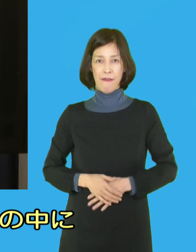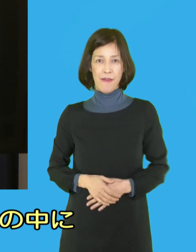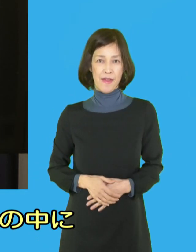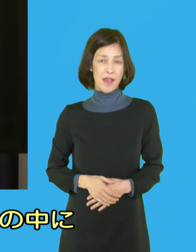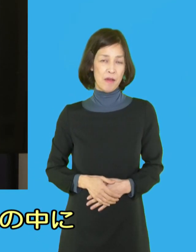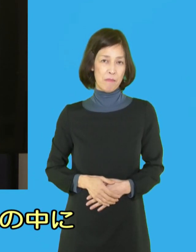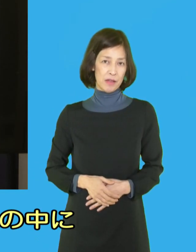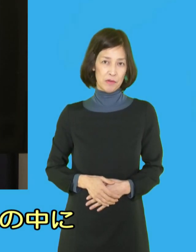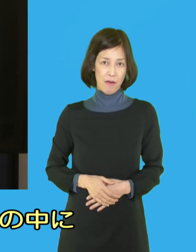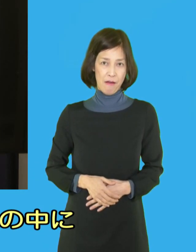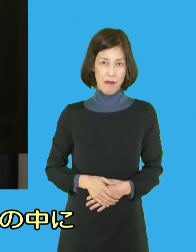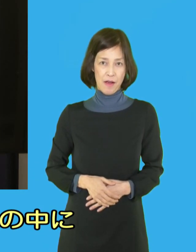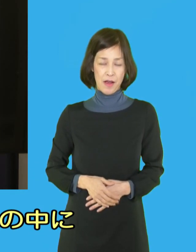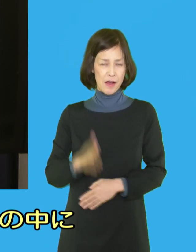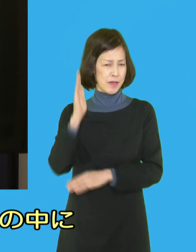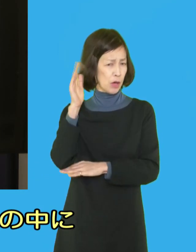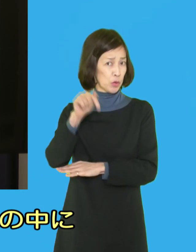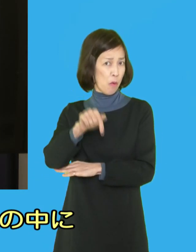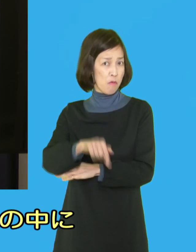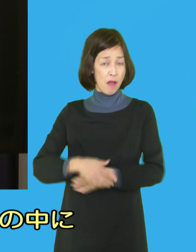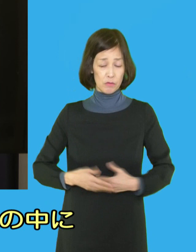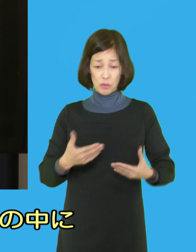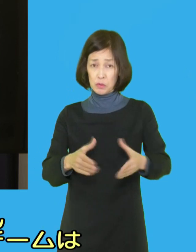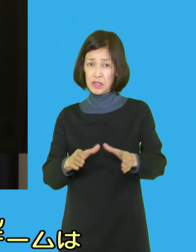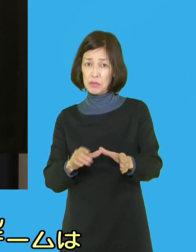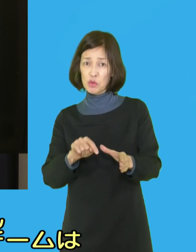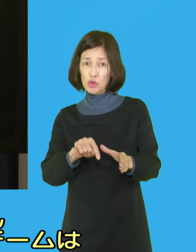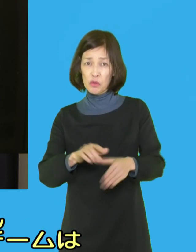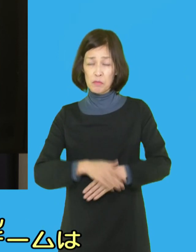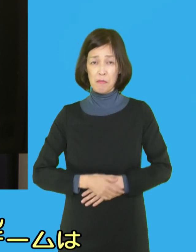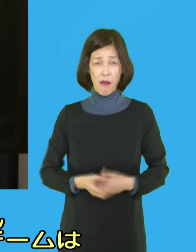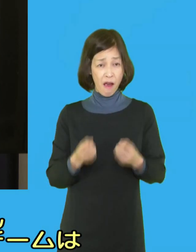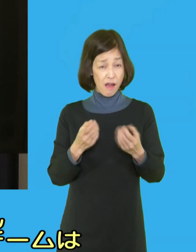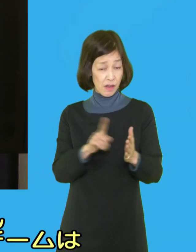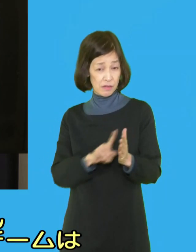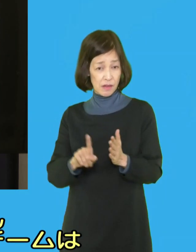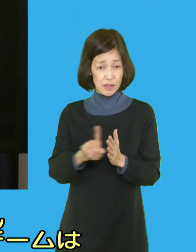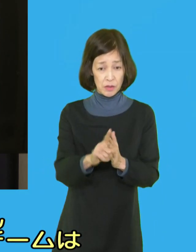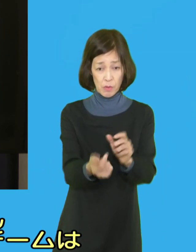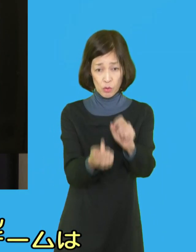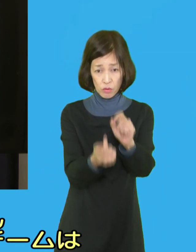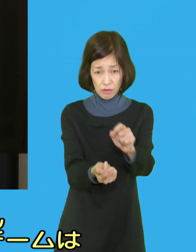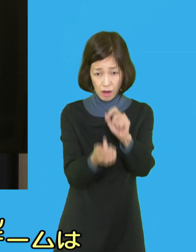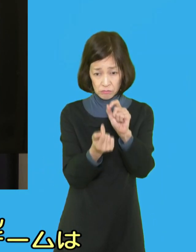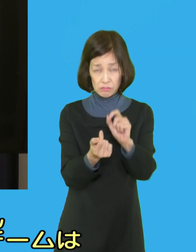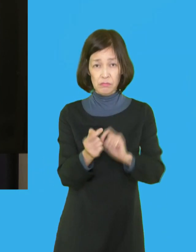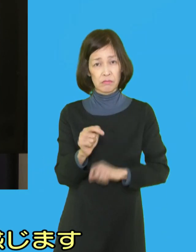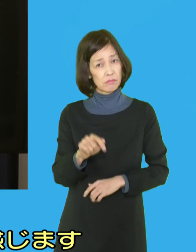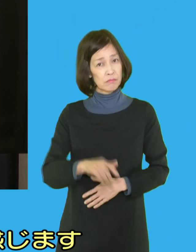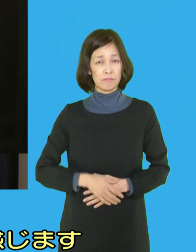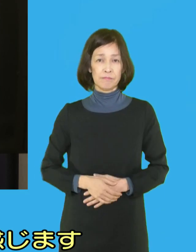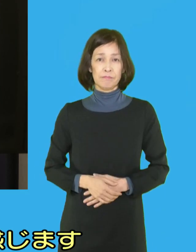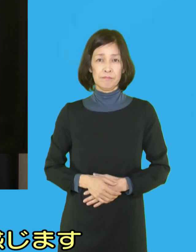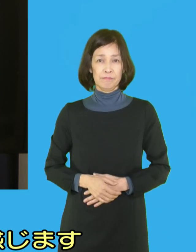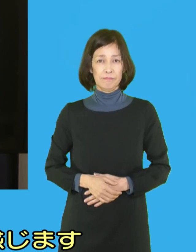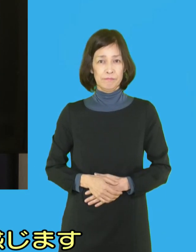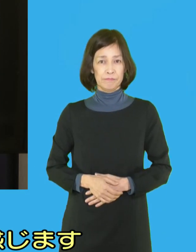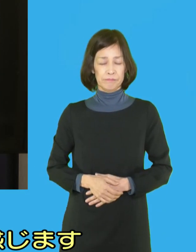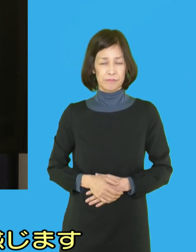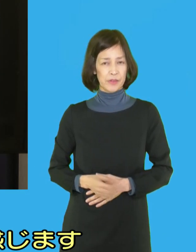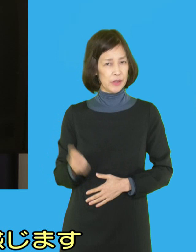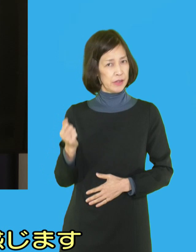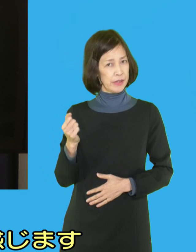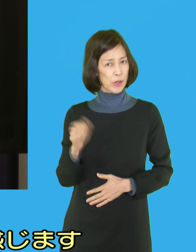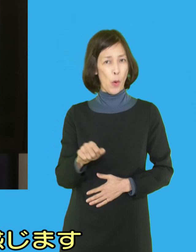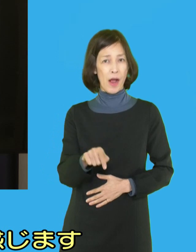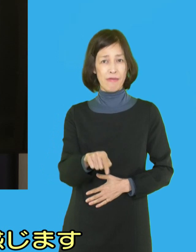は、まあ、今まで堺市役所の中に ICT のチームというものは先進的なものをどんどん取り入れていくようなチームというのは少し